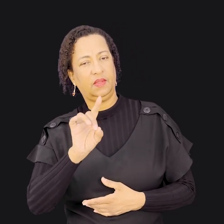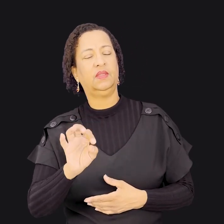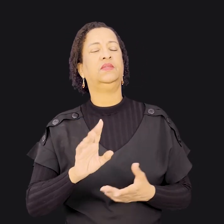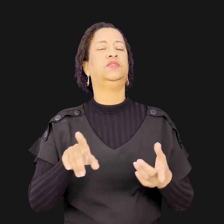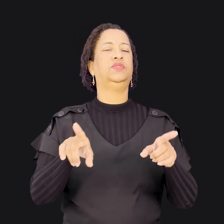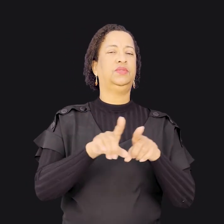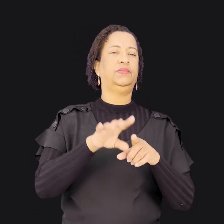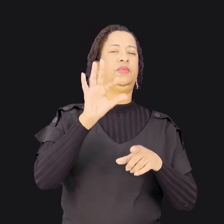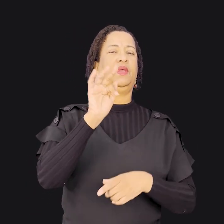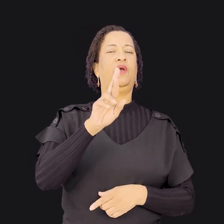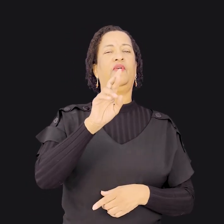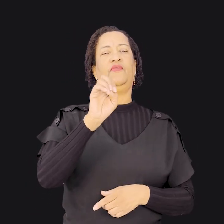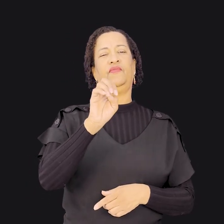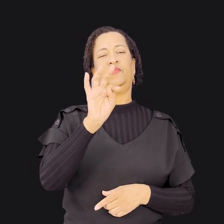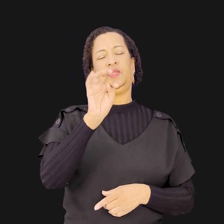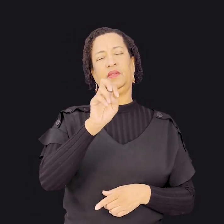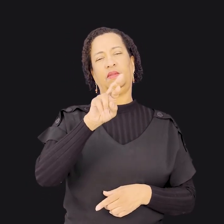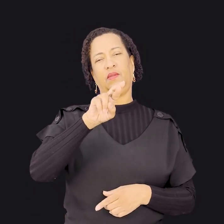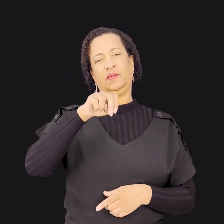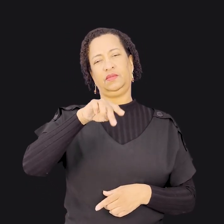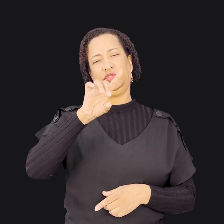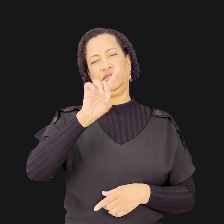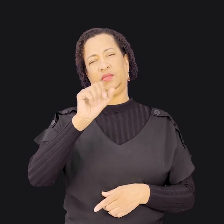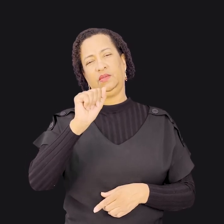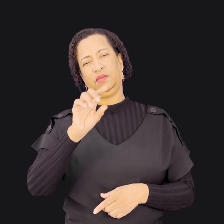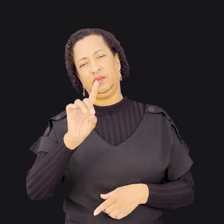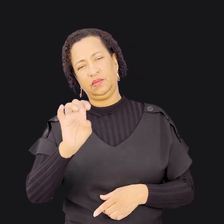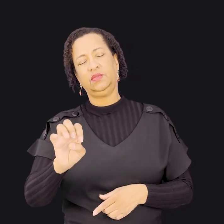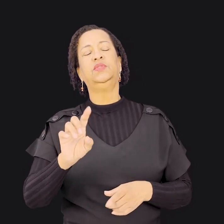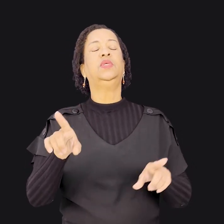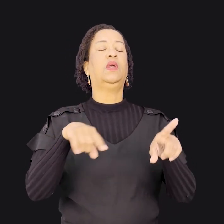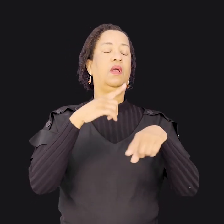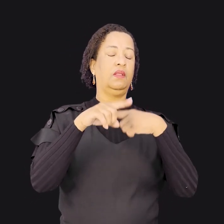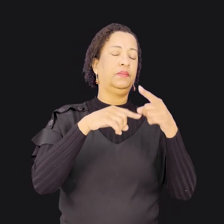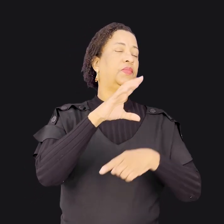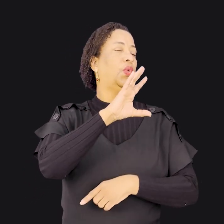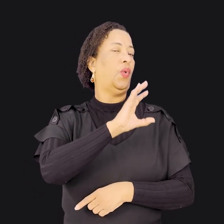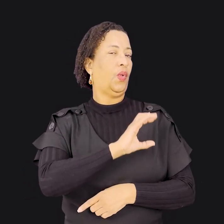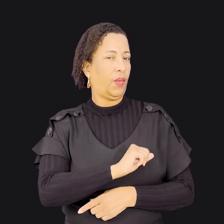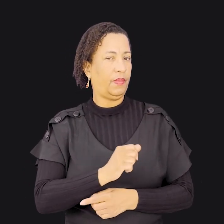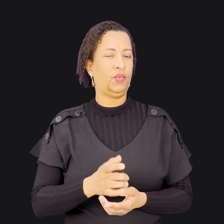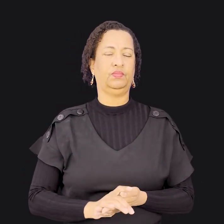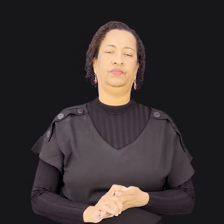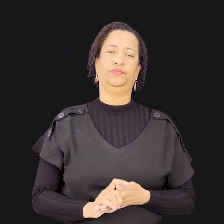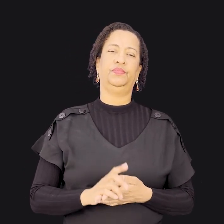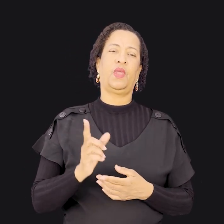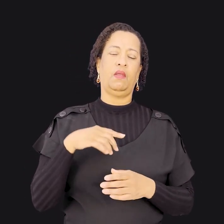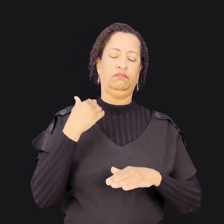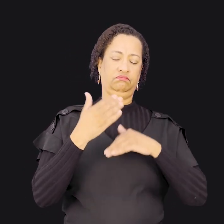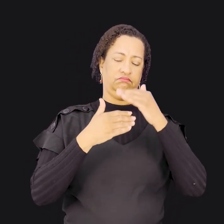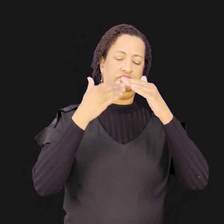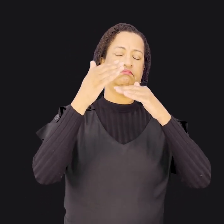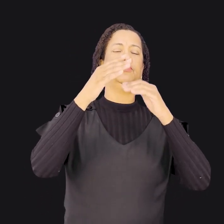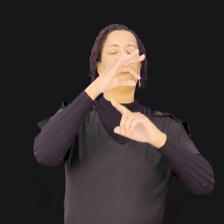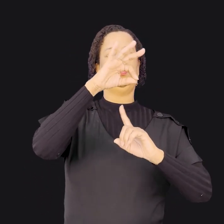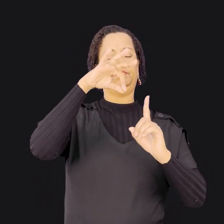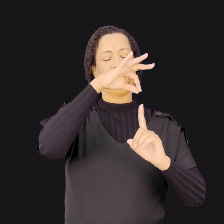a fraternidade e a fraternidade o amor. Esses acréscimos da fé constituem-se o crescimento espiritual